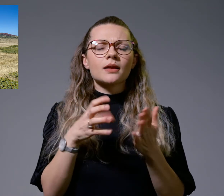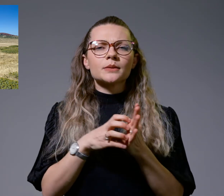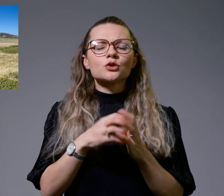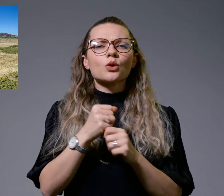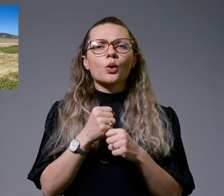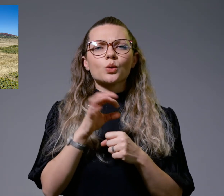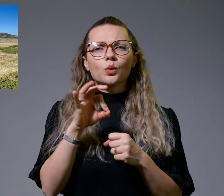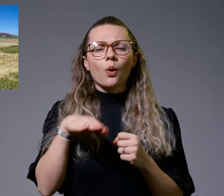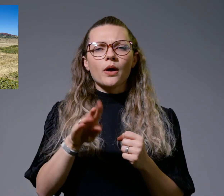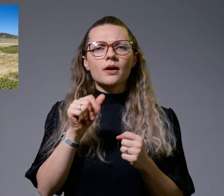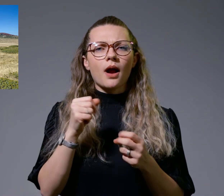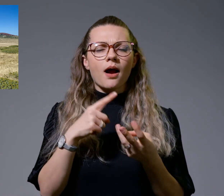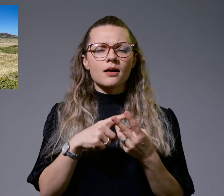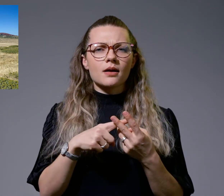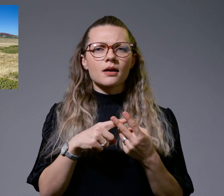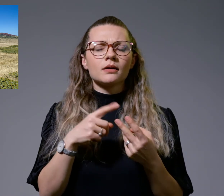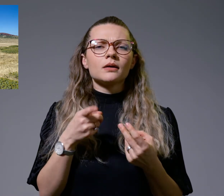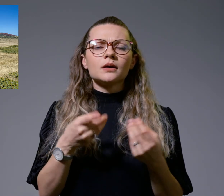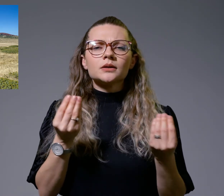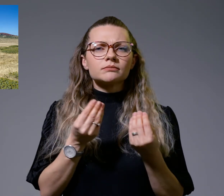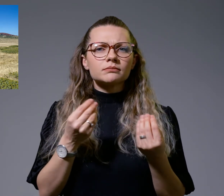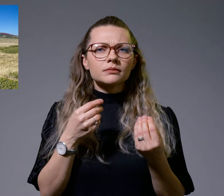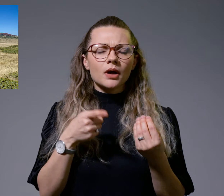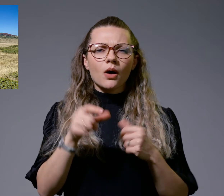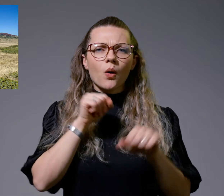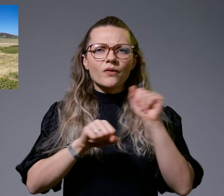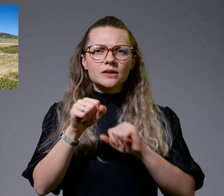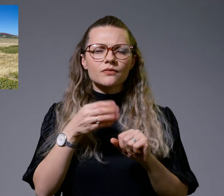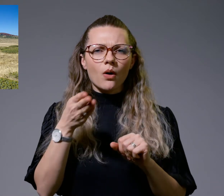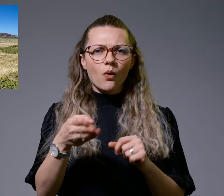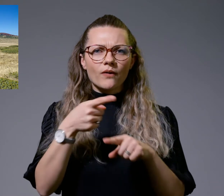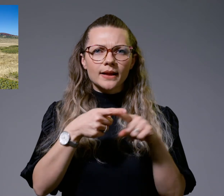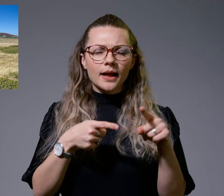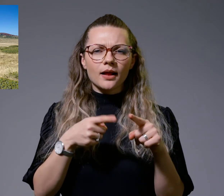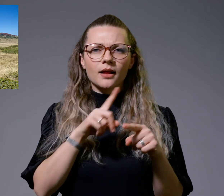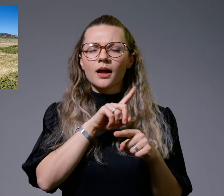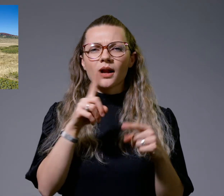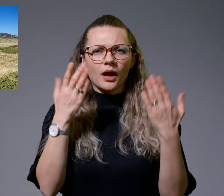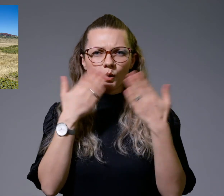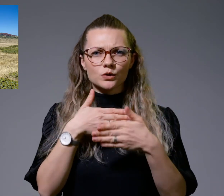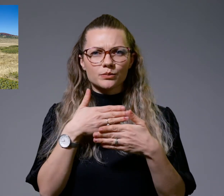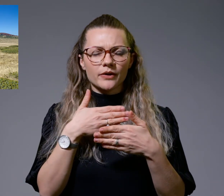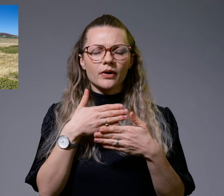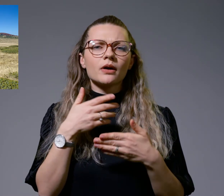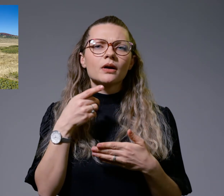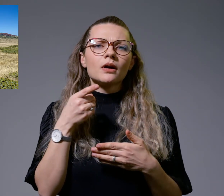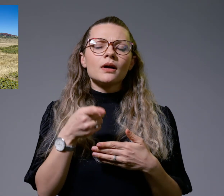И покрај тоа што офанзивата на тој дел била неуспешна, целта на британците